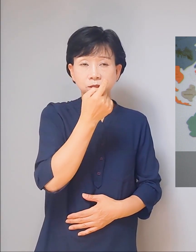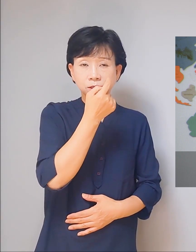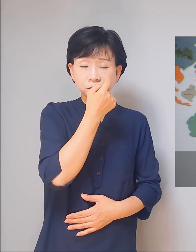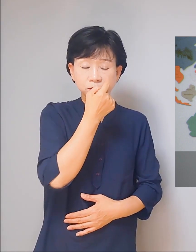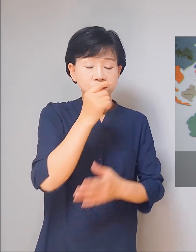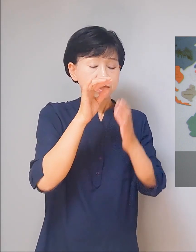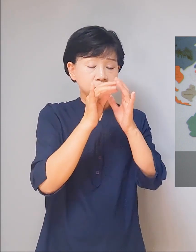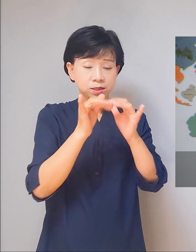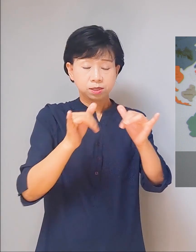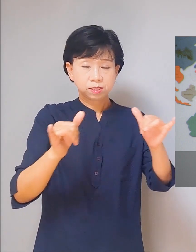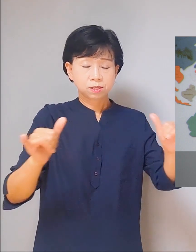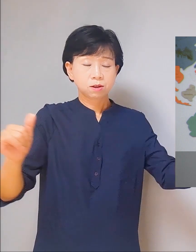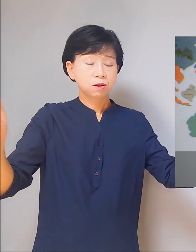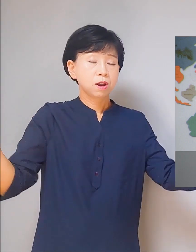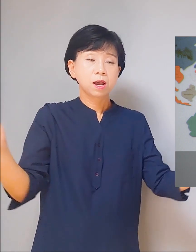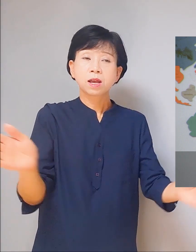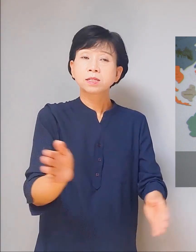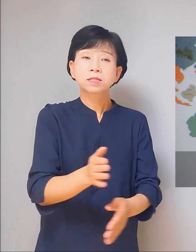누구도